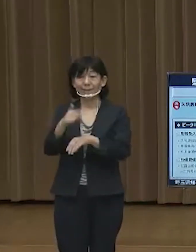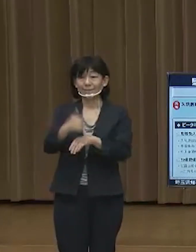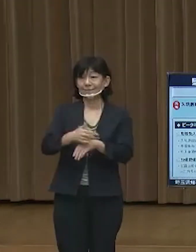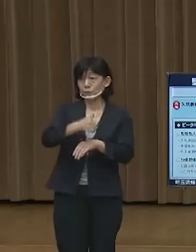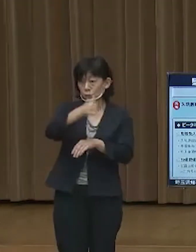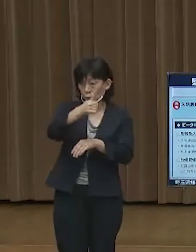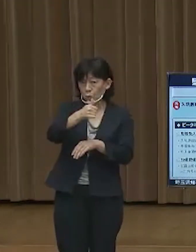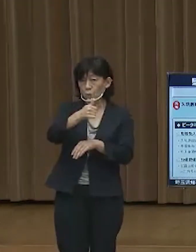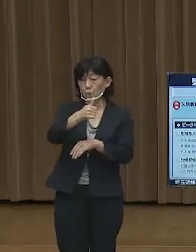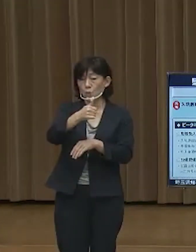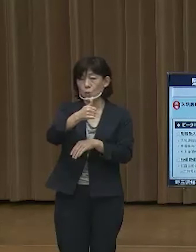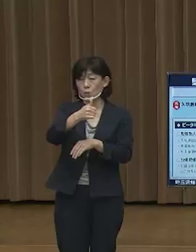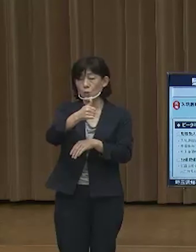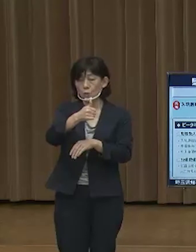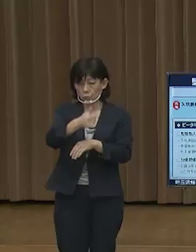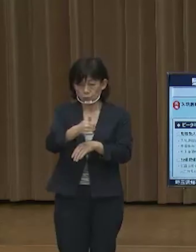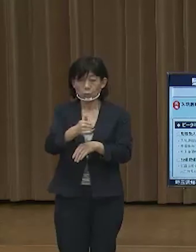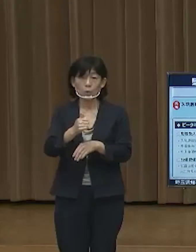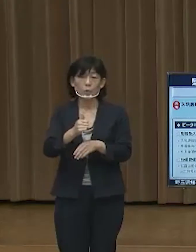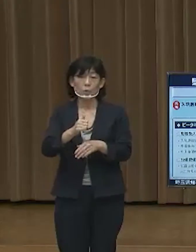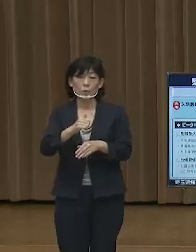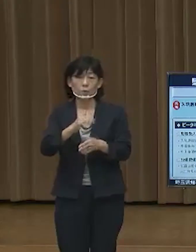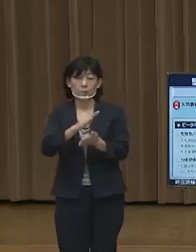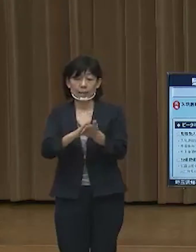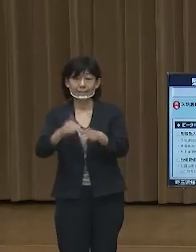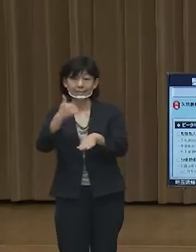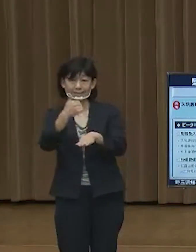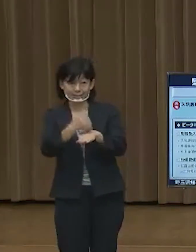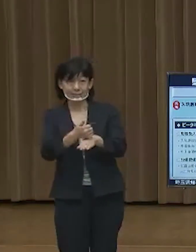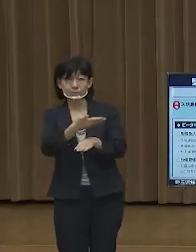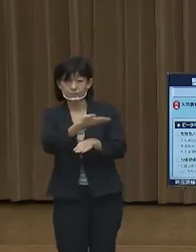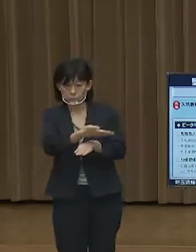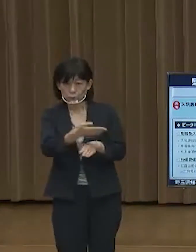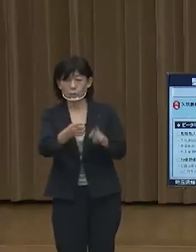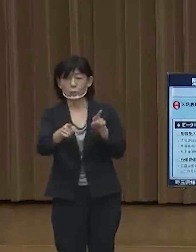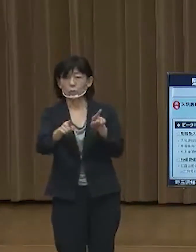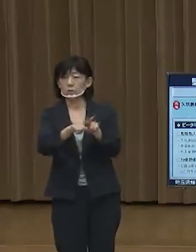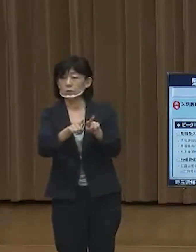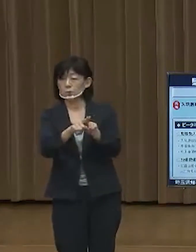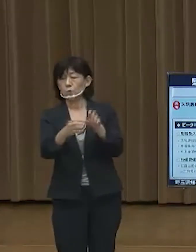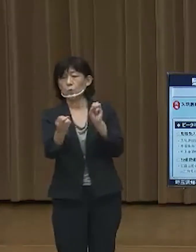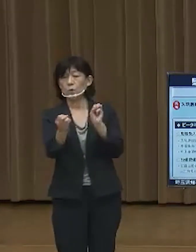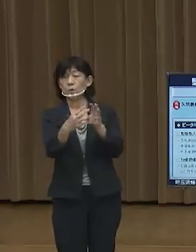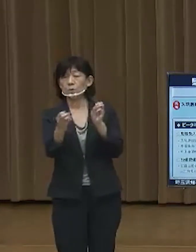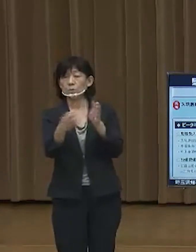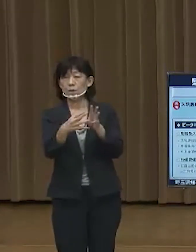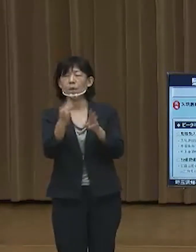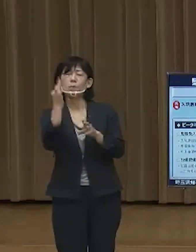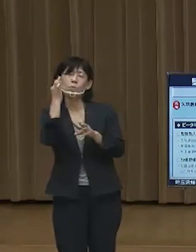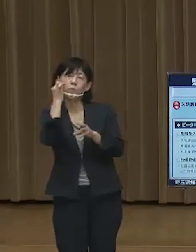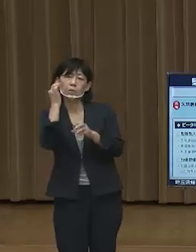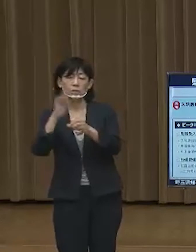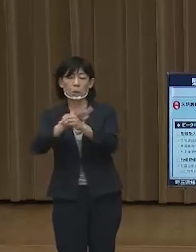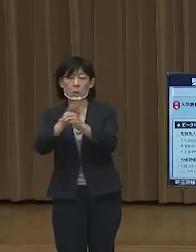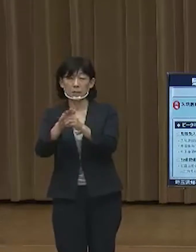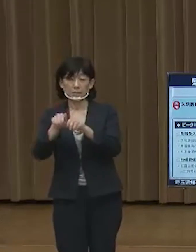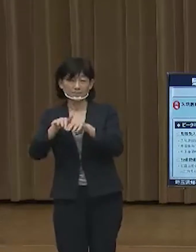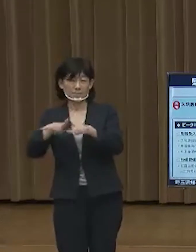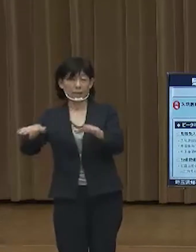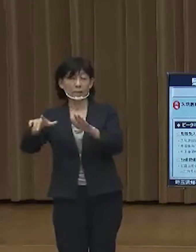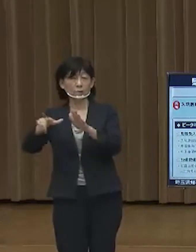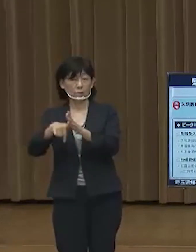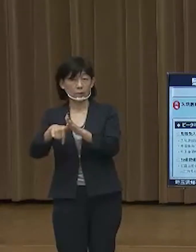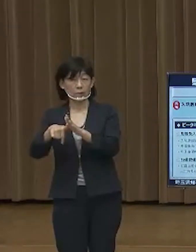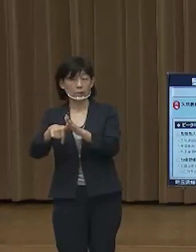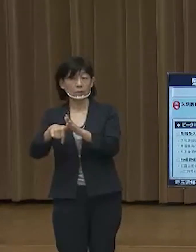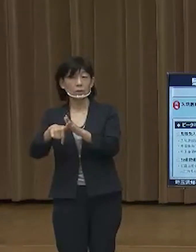日お話し合いをしてですね、もしもの時にはコロナの病院として確保する用意があり